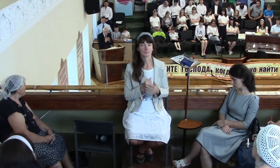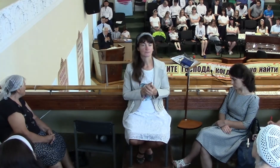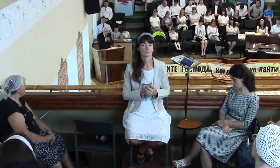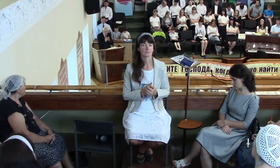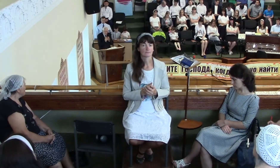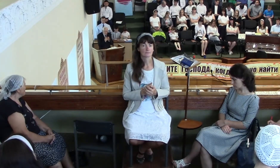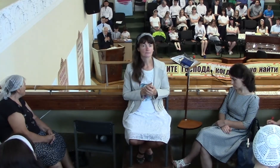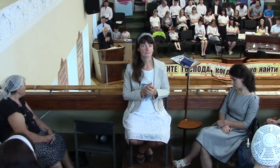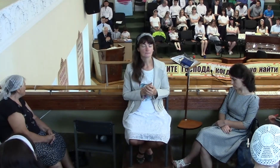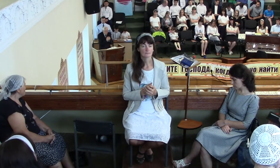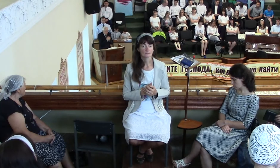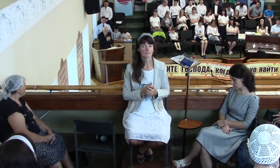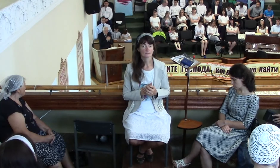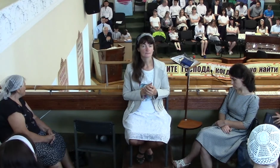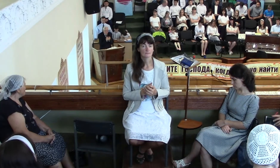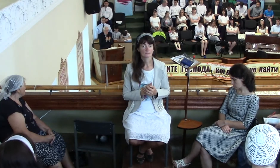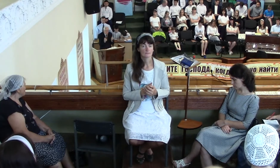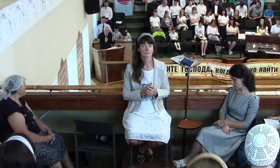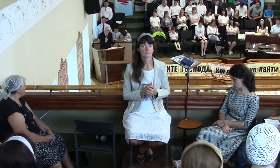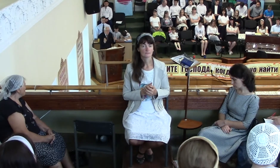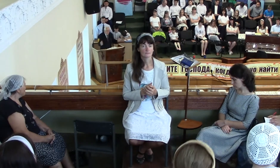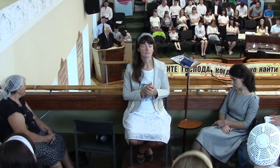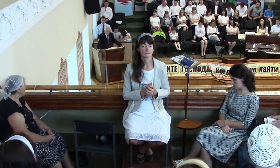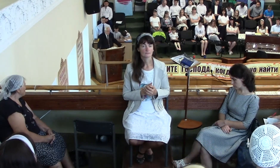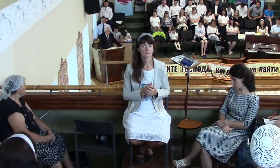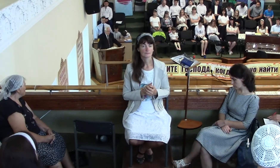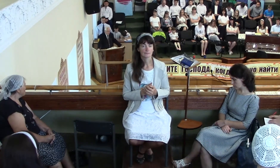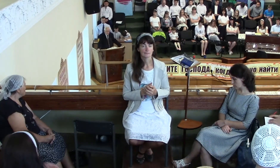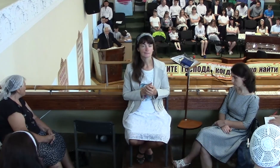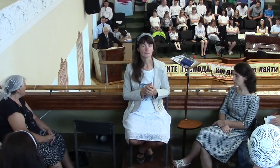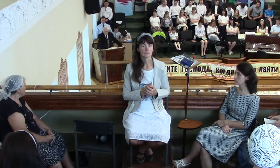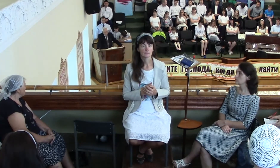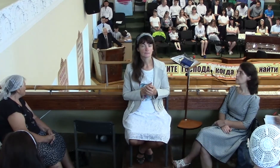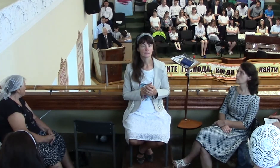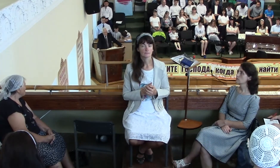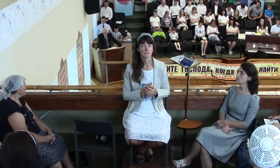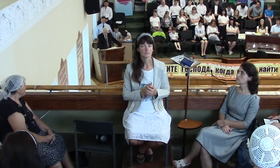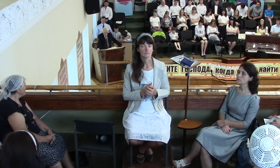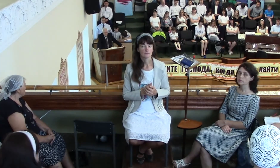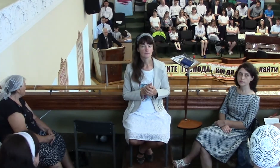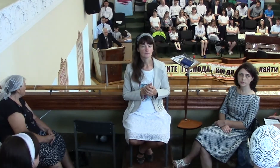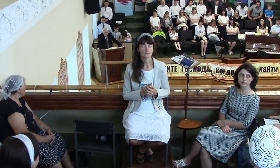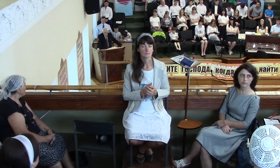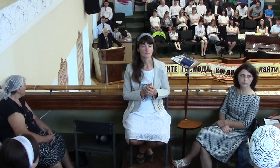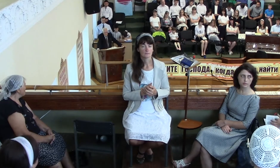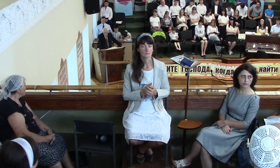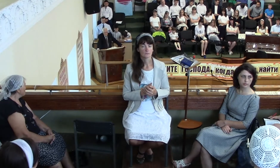вчитываюсь, я иногда, вы знаете, меня аж дрожь берет, а я готов так.